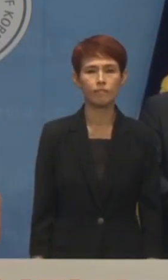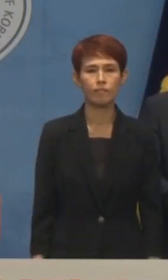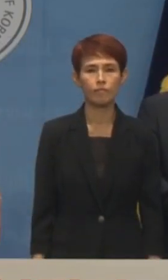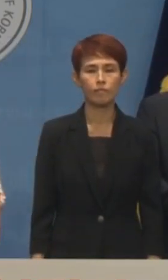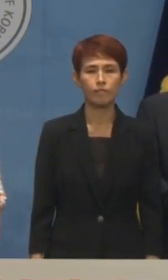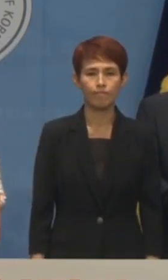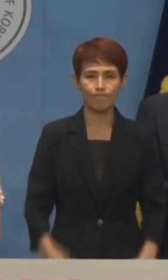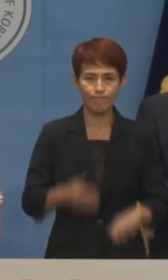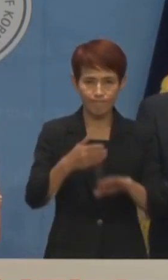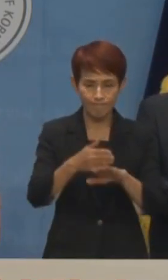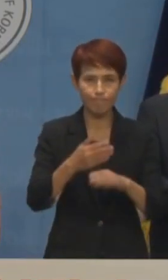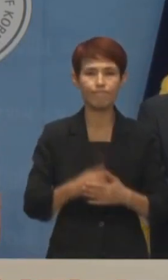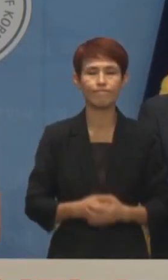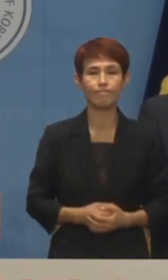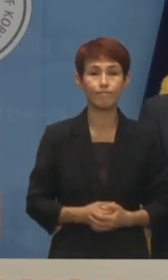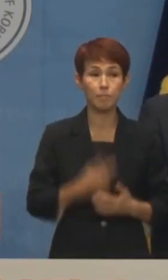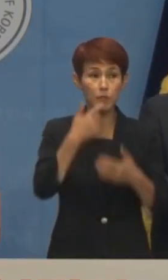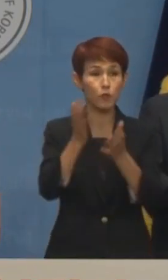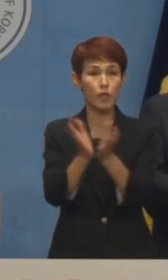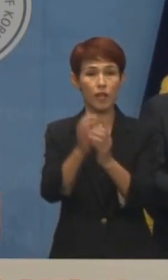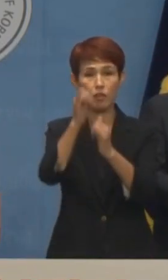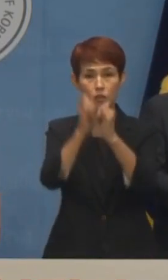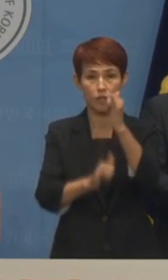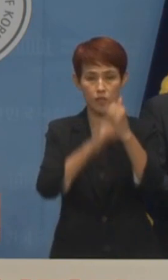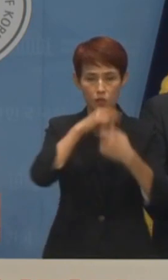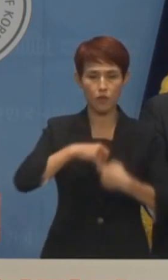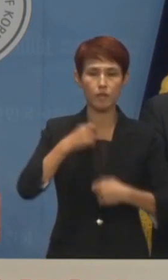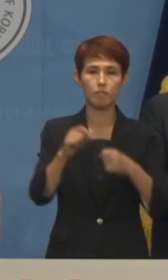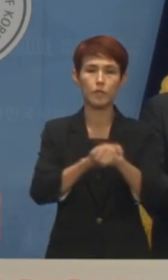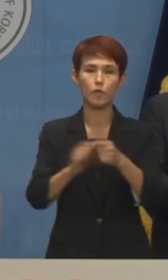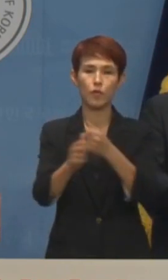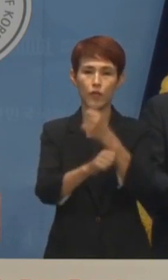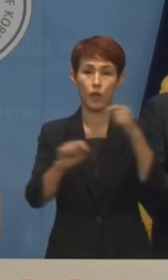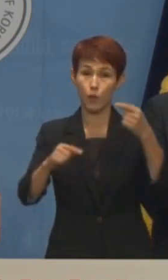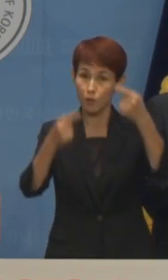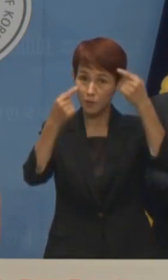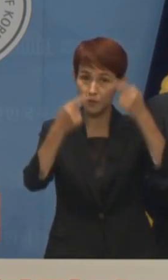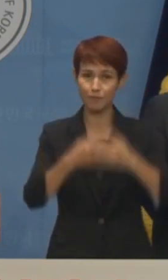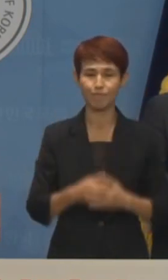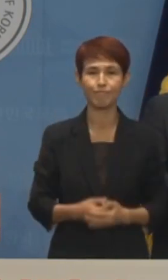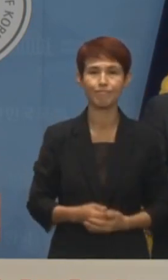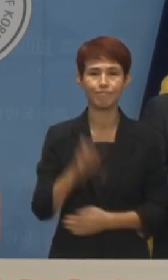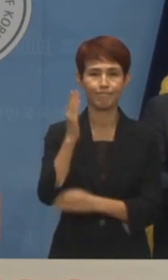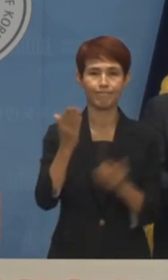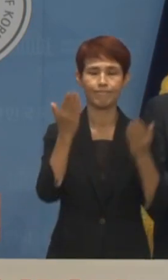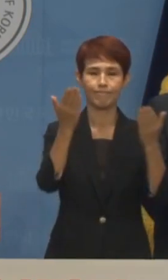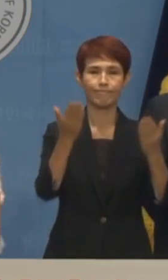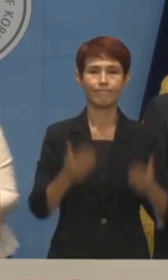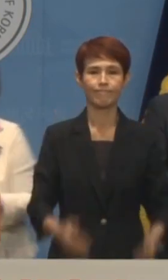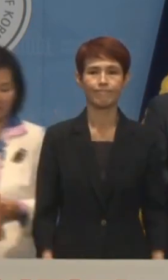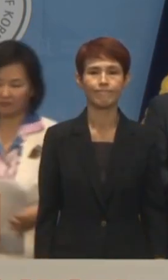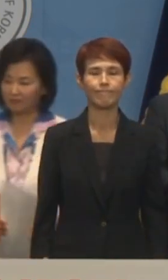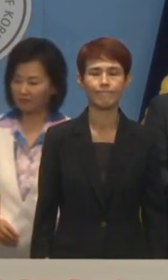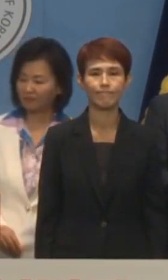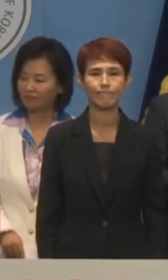네, 감사합니다. 다음은 더불어민주당 역사정의특별위원회 고문이신 유기용 전 의원님의 발언이 있겠습니다.